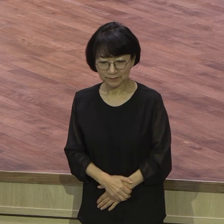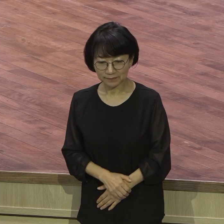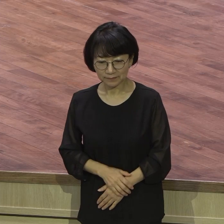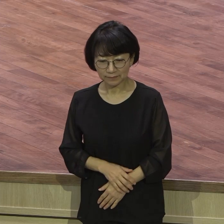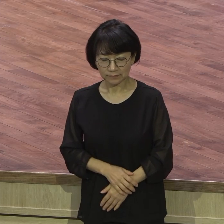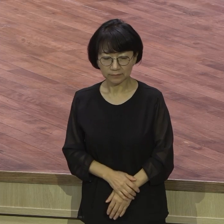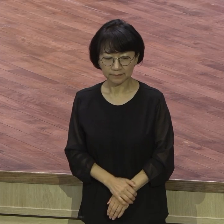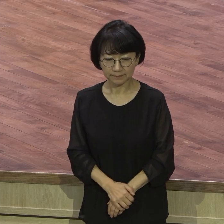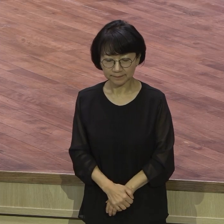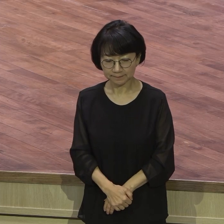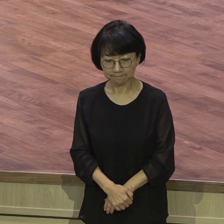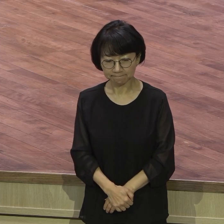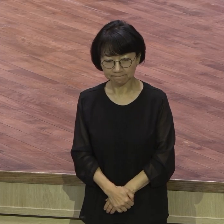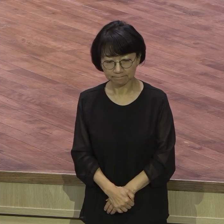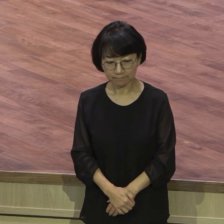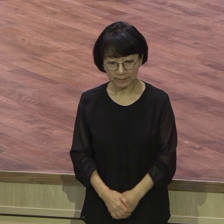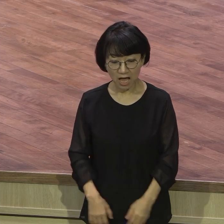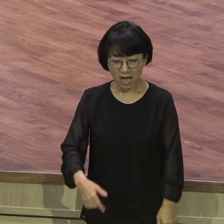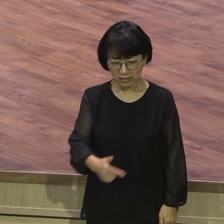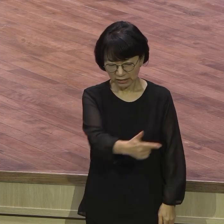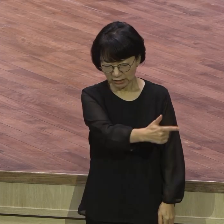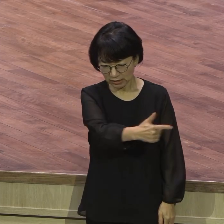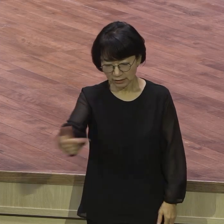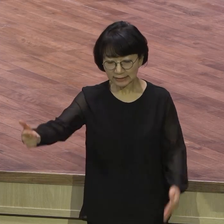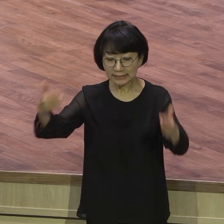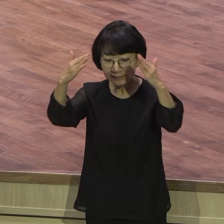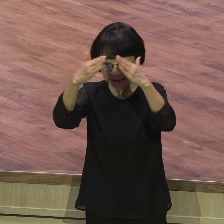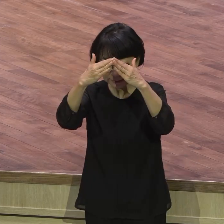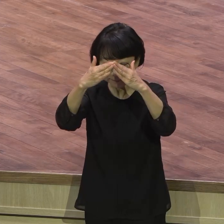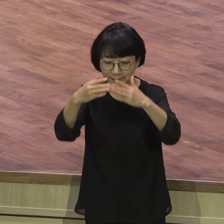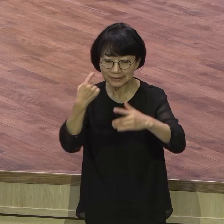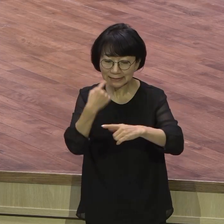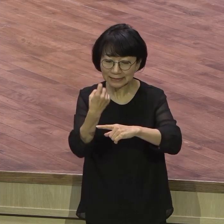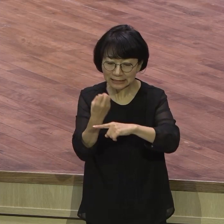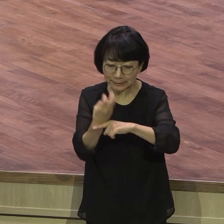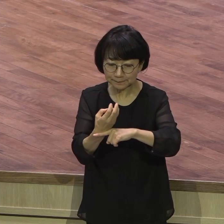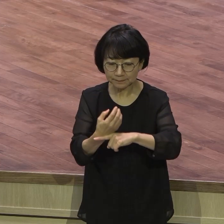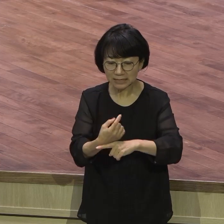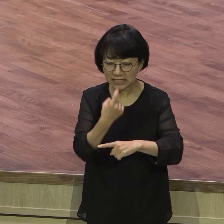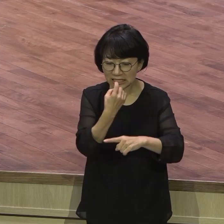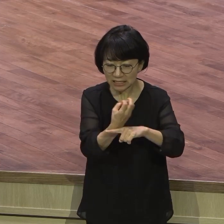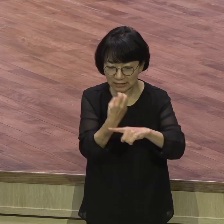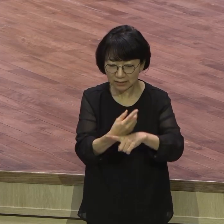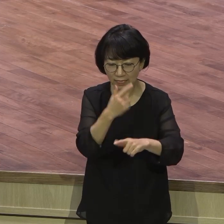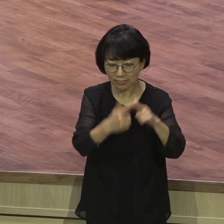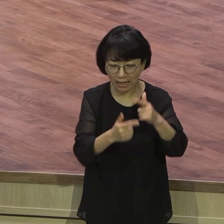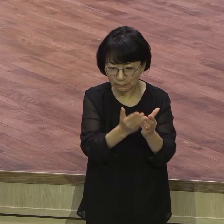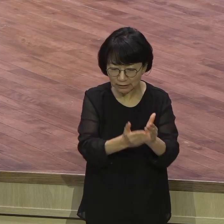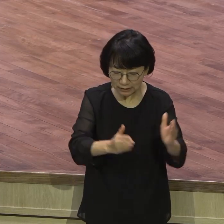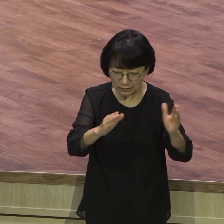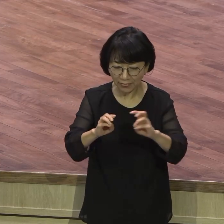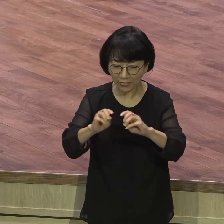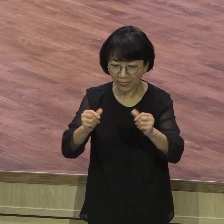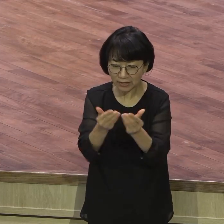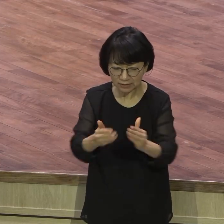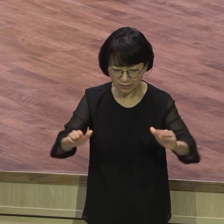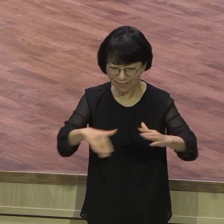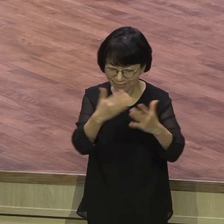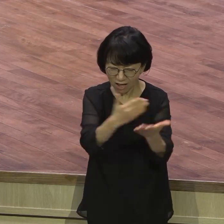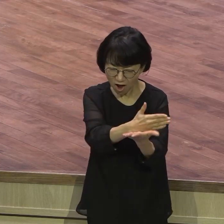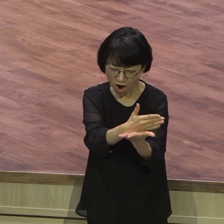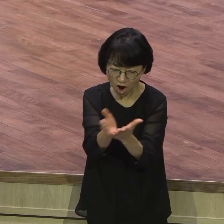강조합니다 큰 집에는 금그릇과 엉그릇뿐만 아니라 나무그릇과 질그릇도 있어 귀하게 서는 것도 있고 천하게 서는